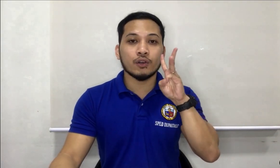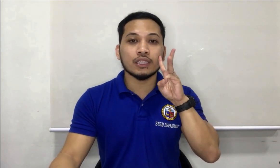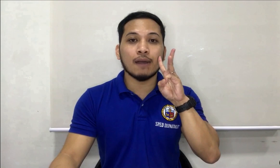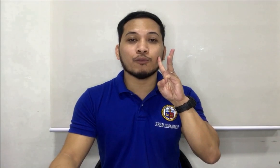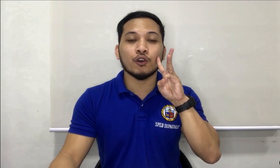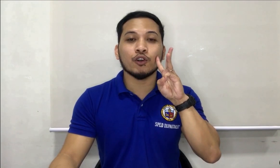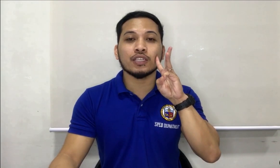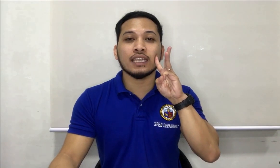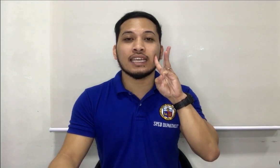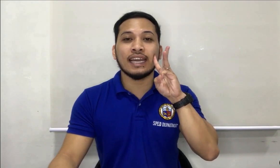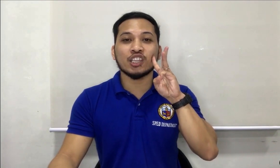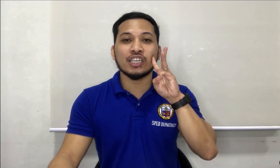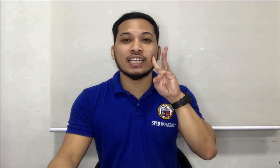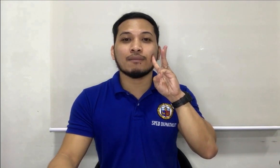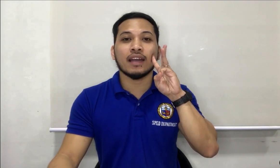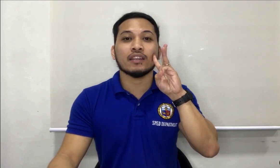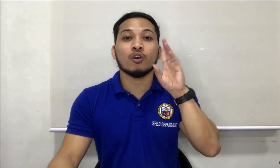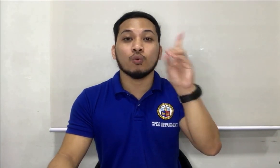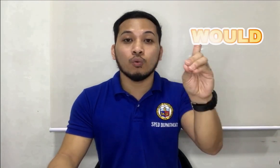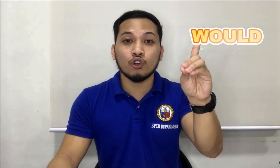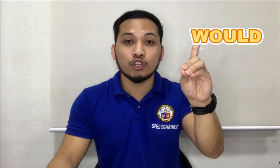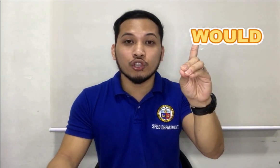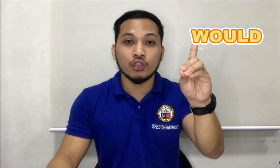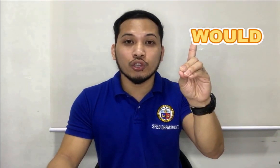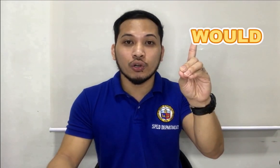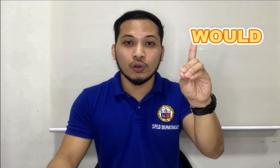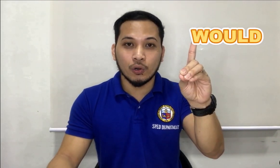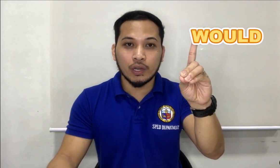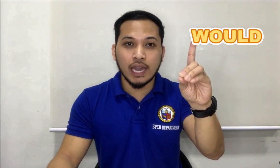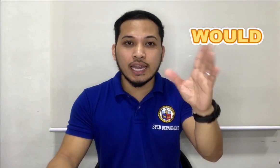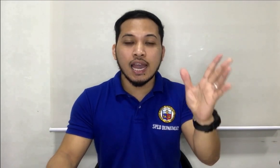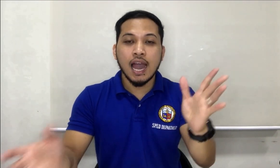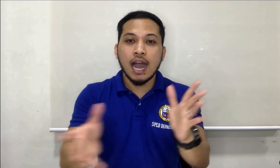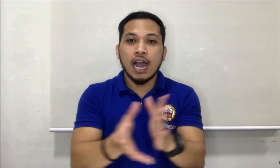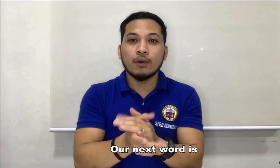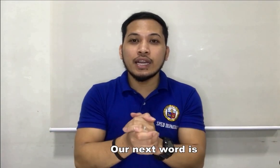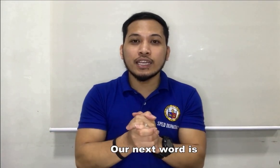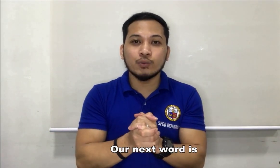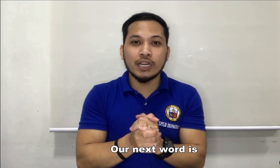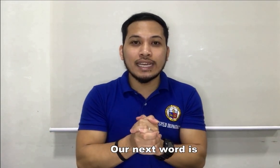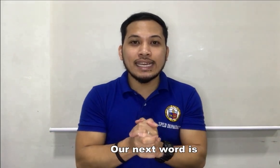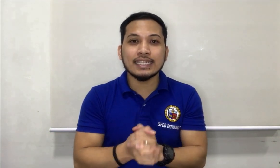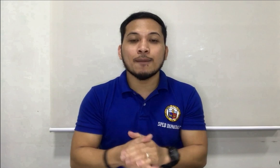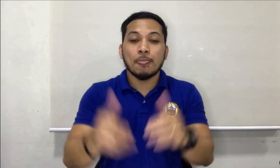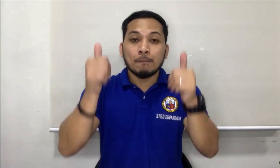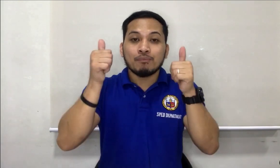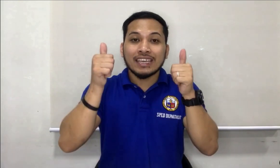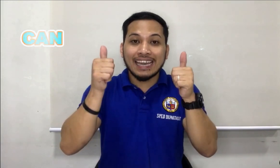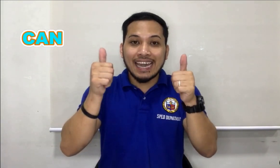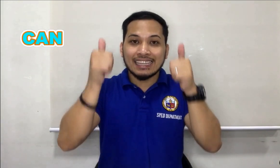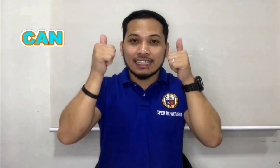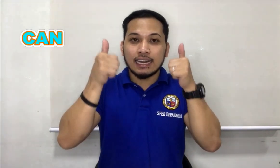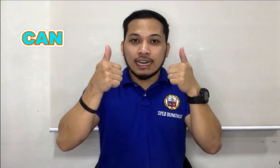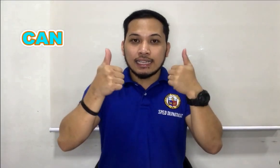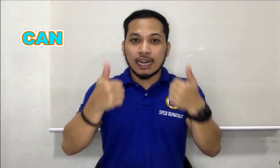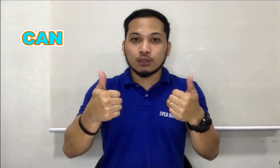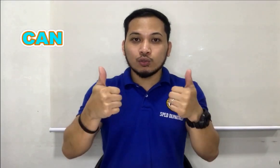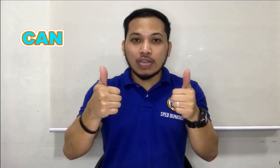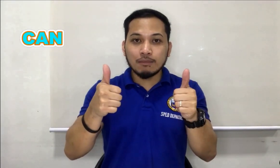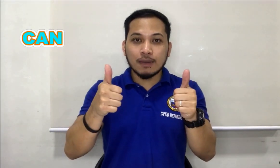kayo tapos letter D naman. Would. Okay? Our next word is can. Naka 2